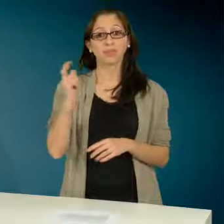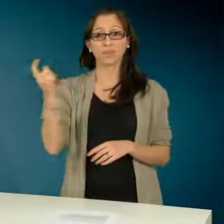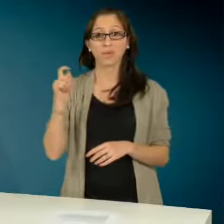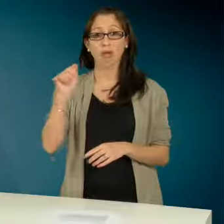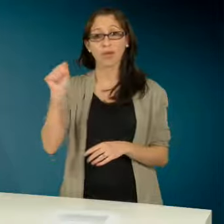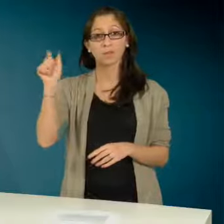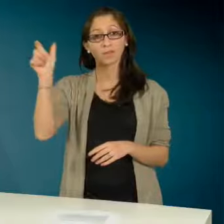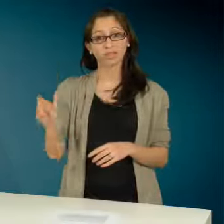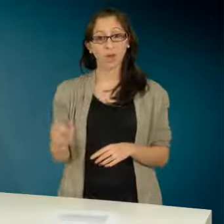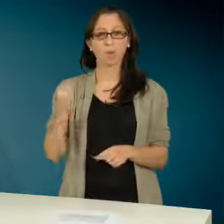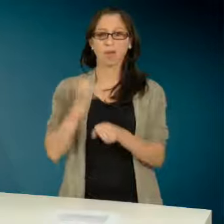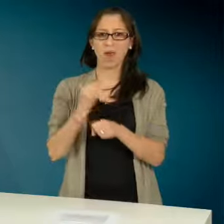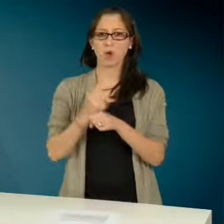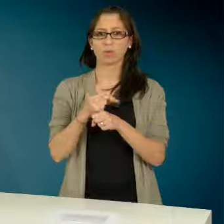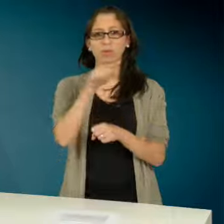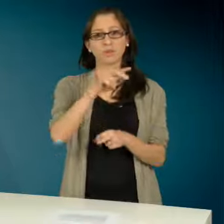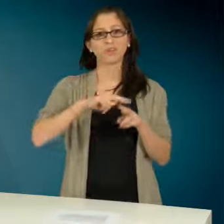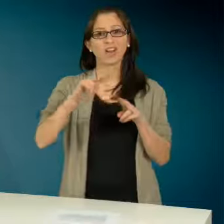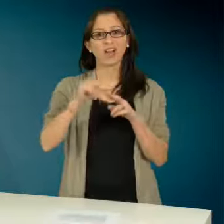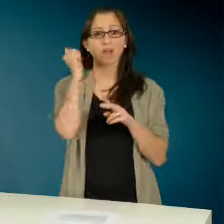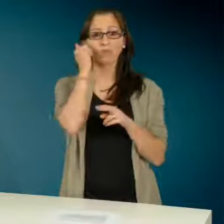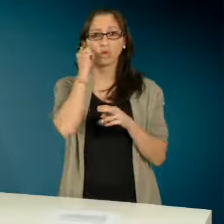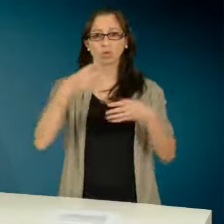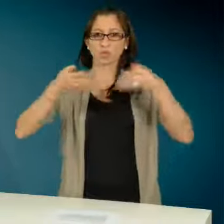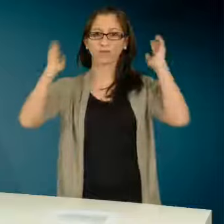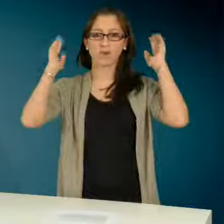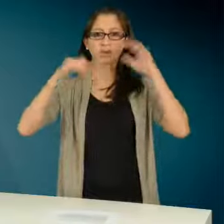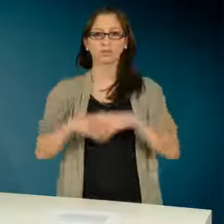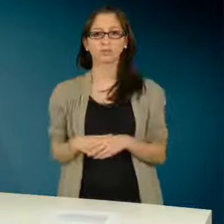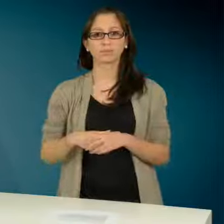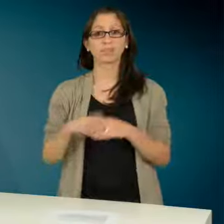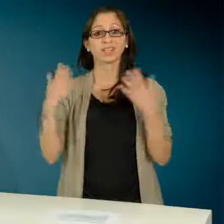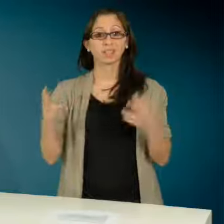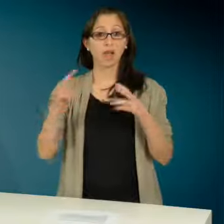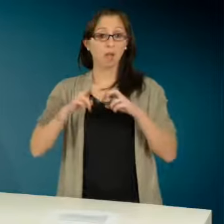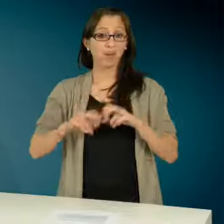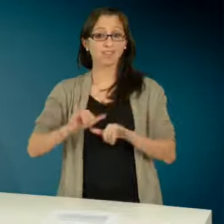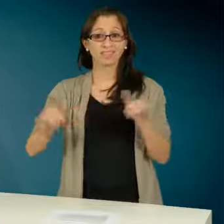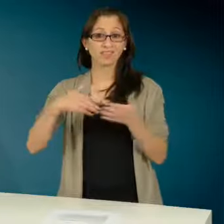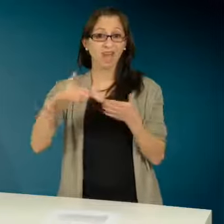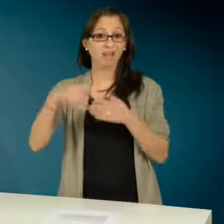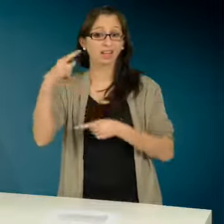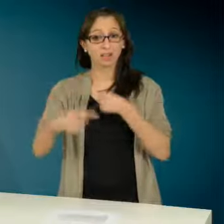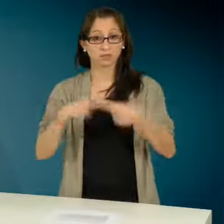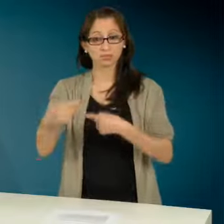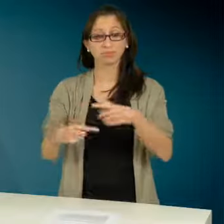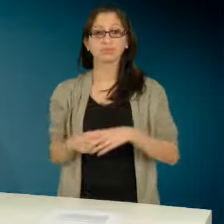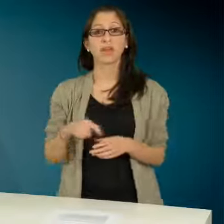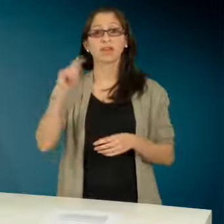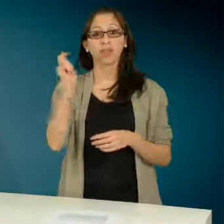von Antonio behauptet, die Pflegemutter sei überfordert. Nun wird abgeklärt, wie es weitergeht. Die